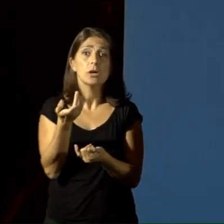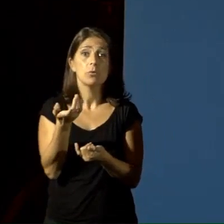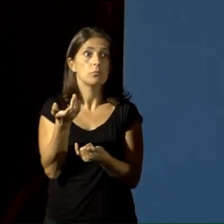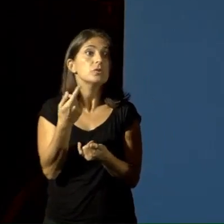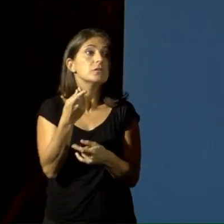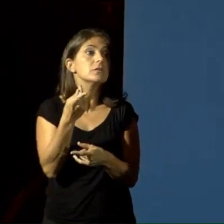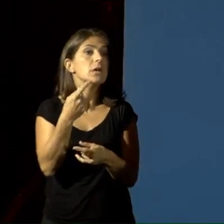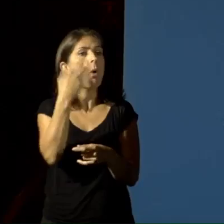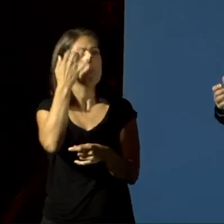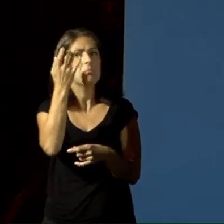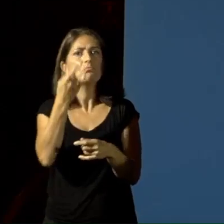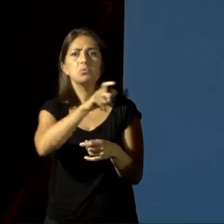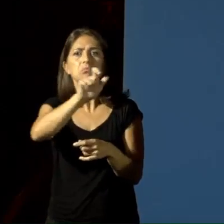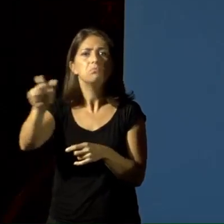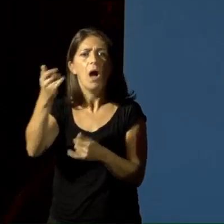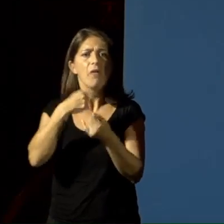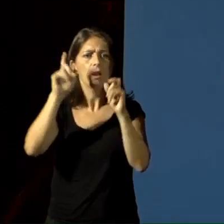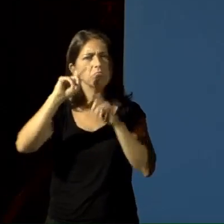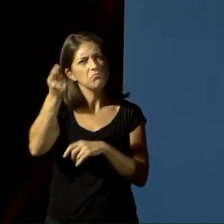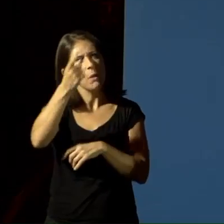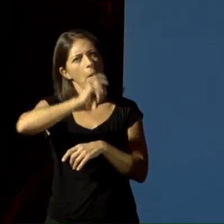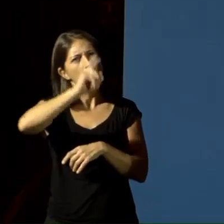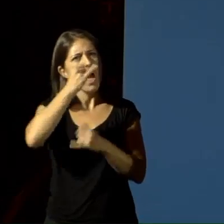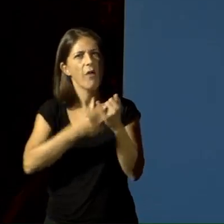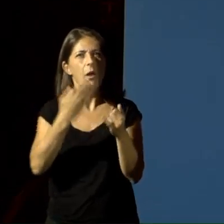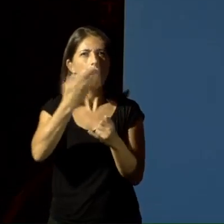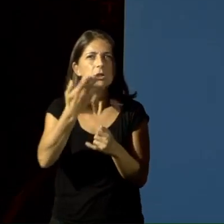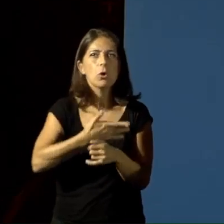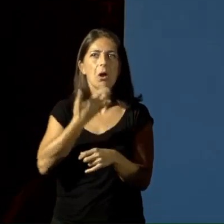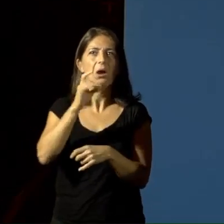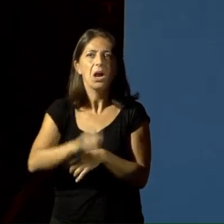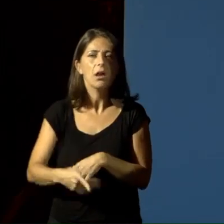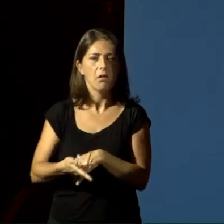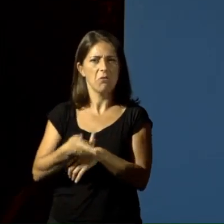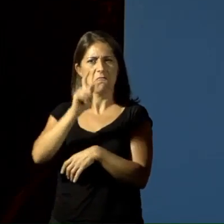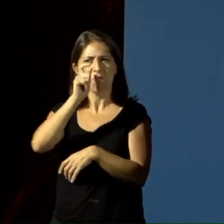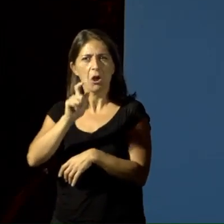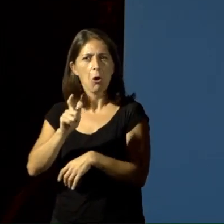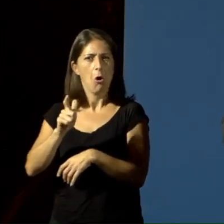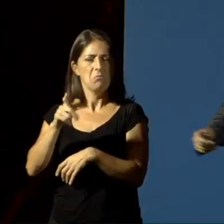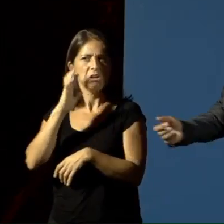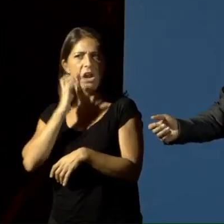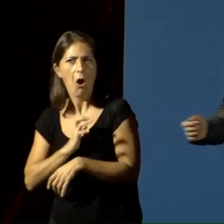no imaginario propio e no imaginario colectivo cal será Baltar, cal será Feijóo e cal será Rajoy.